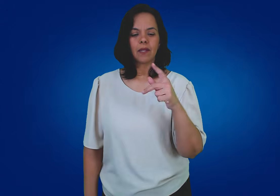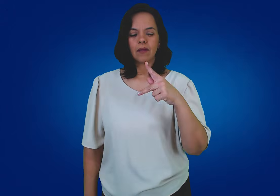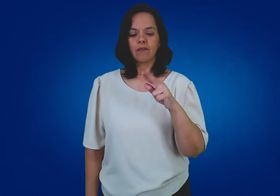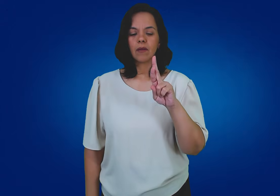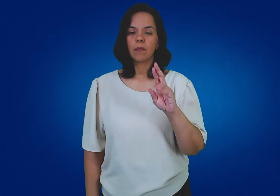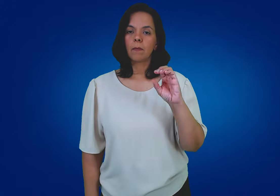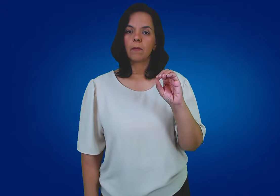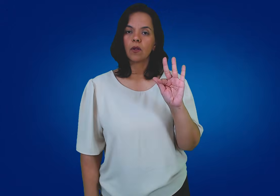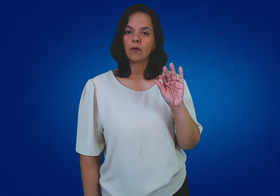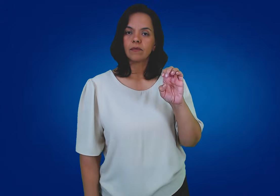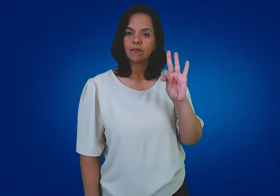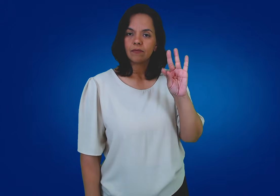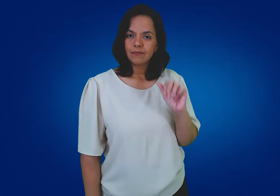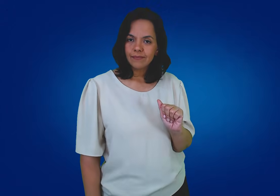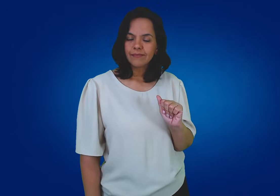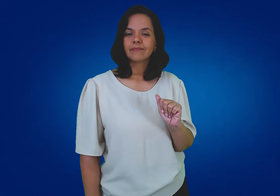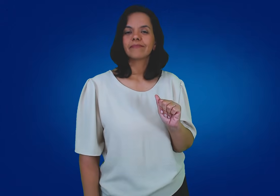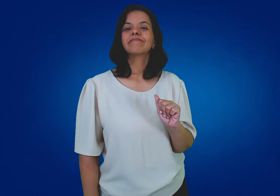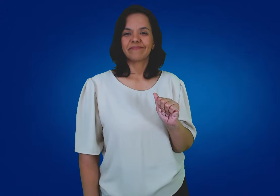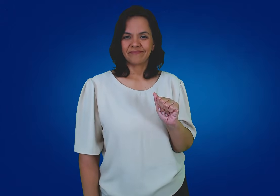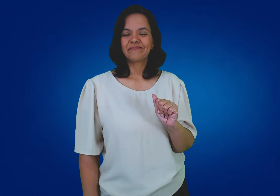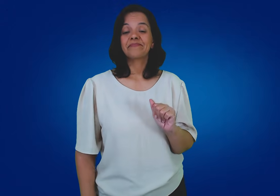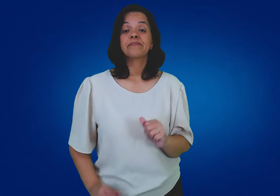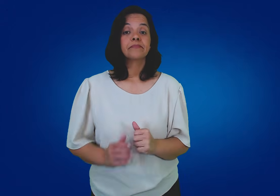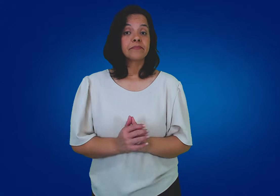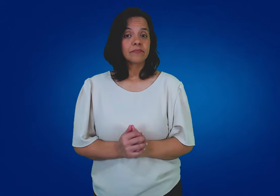Conhece esse sinal? Esse é o sinal de profeta.